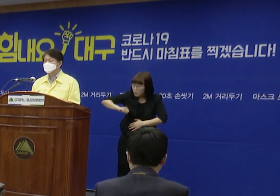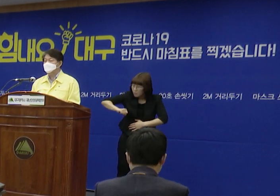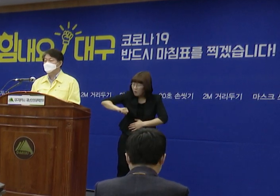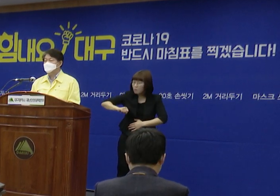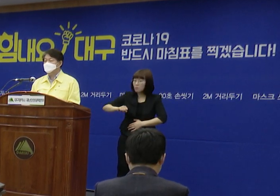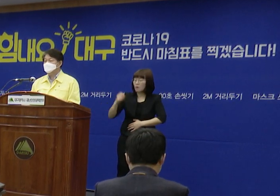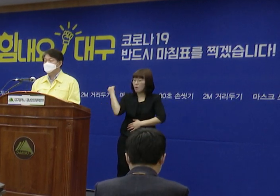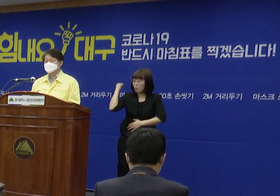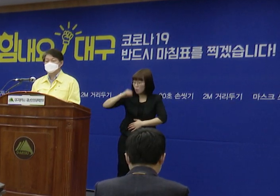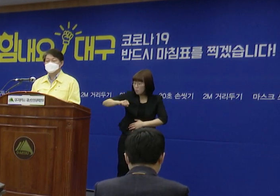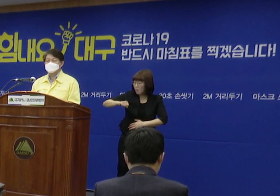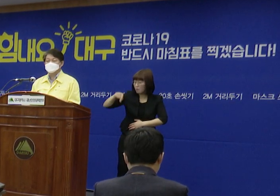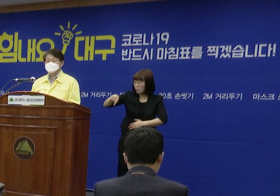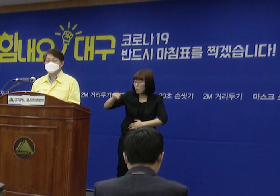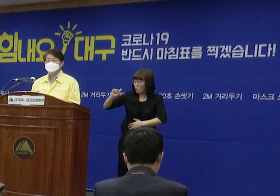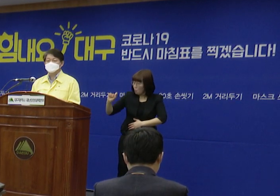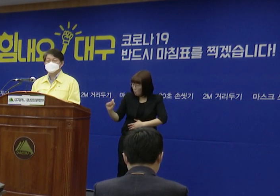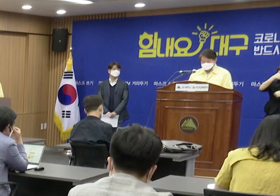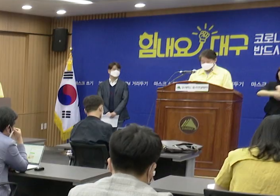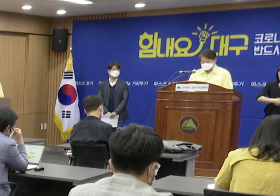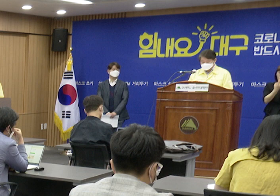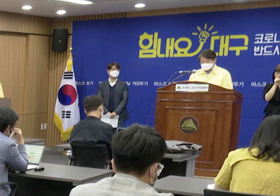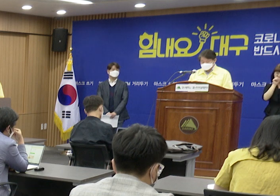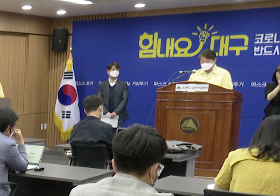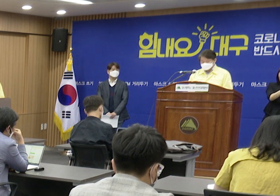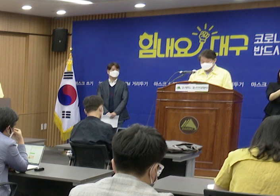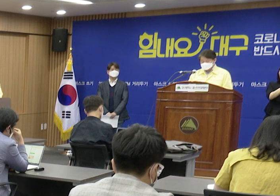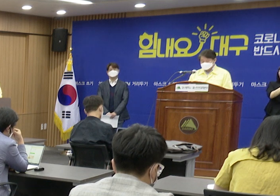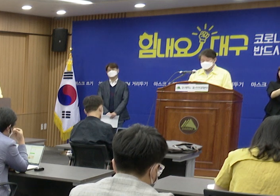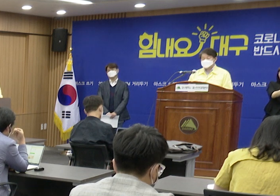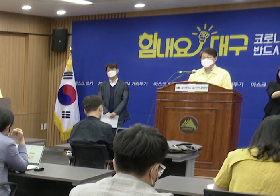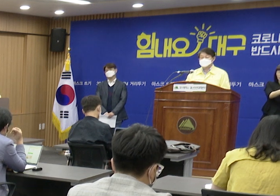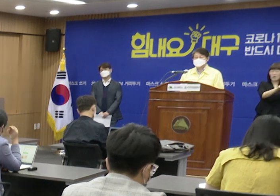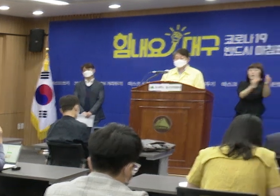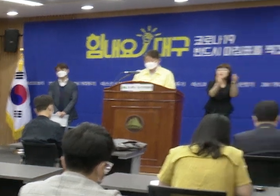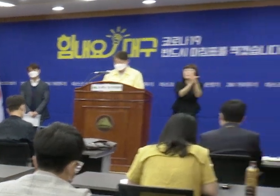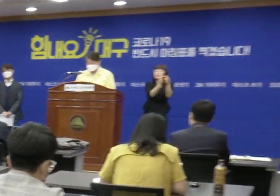인해서 서울처럼 A씨와 그리고